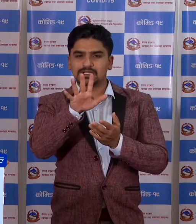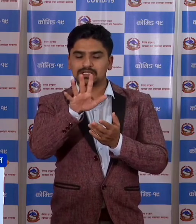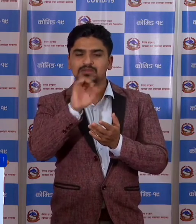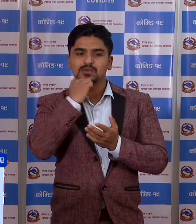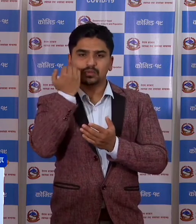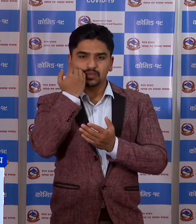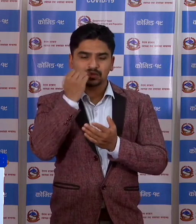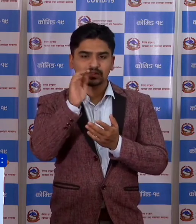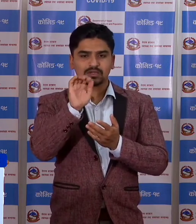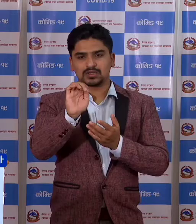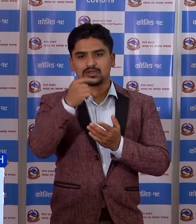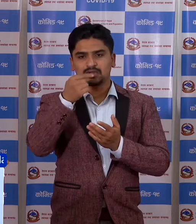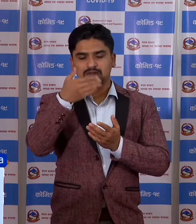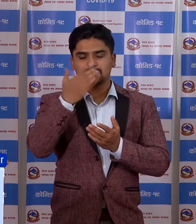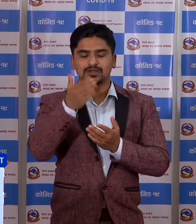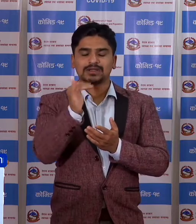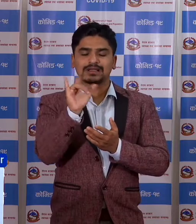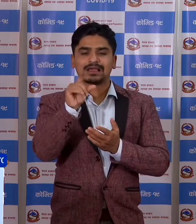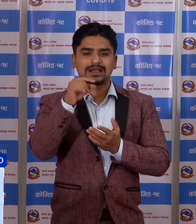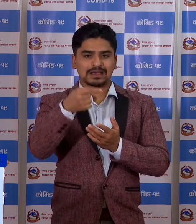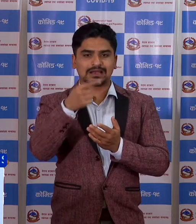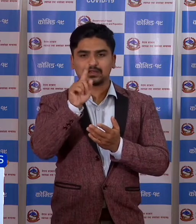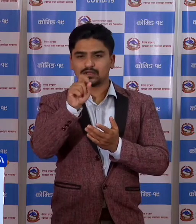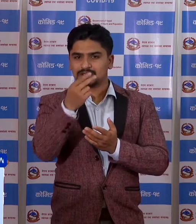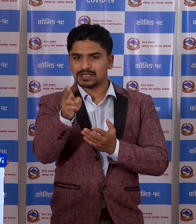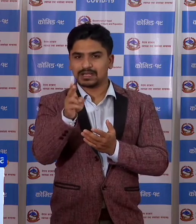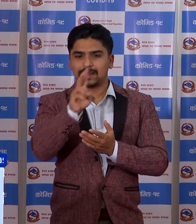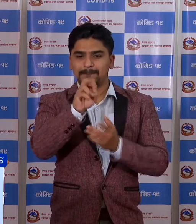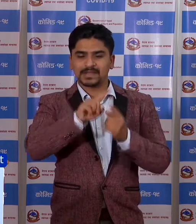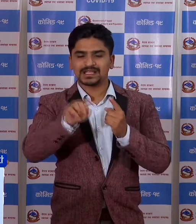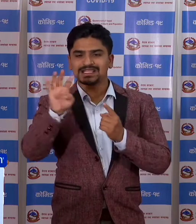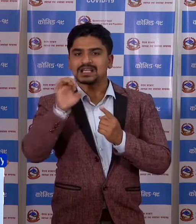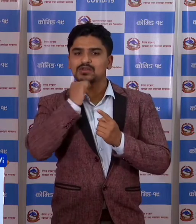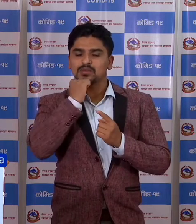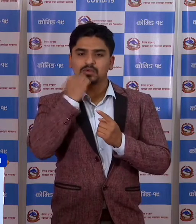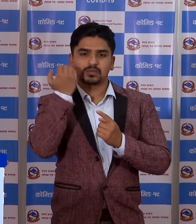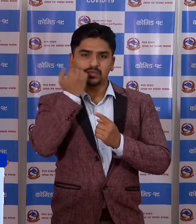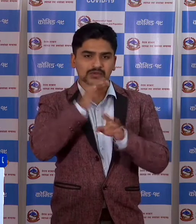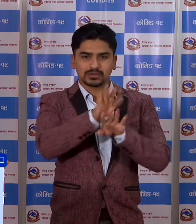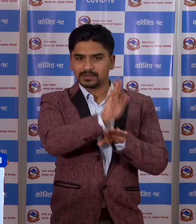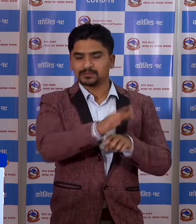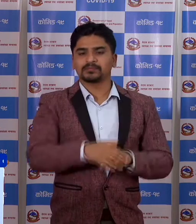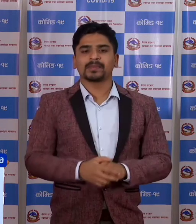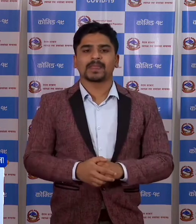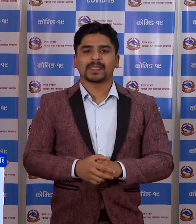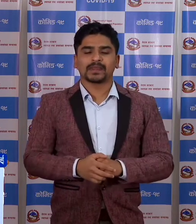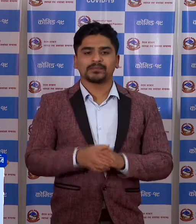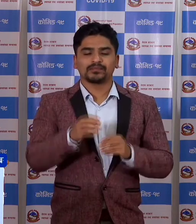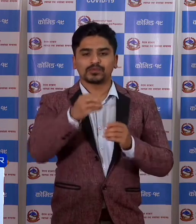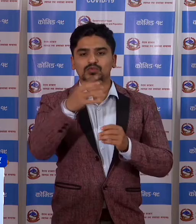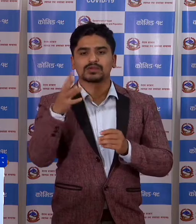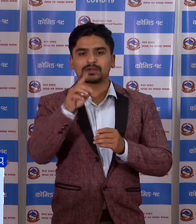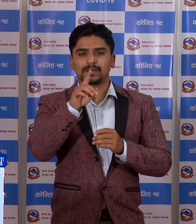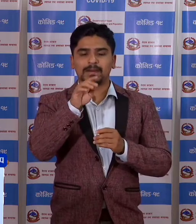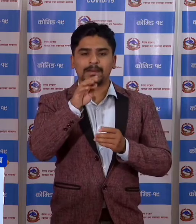पुरुष, सल्यान बनगाड कुपिन्डेका 10 जना 20 देखि 40 वर्ष उमेरका पुरुषहरू हुनुहुन्छ, र